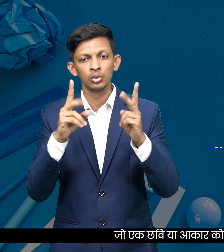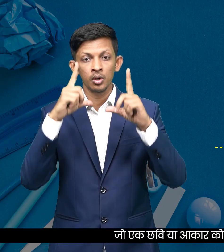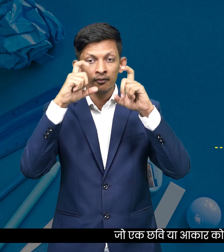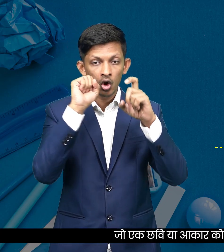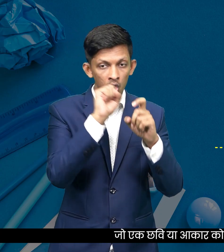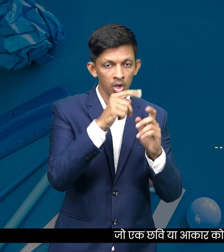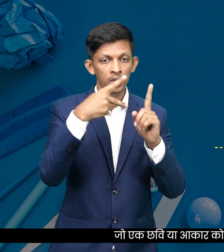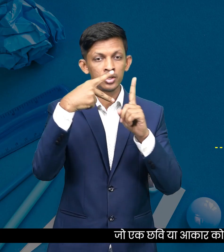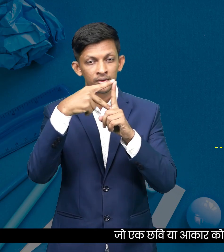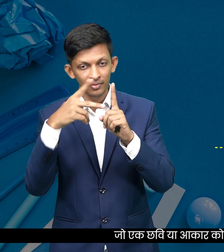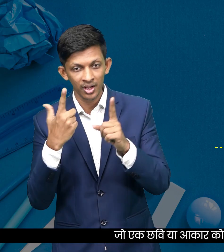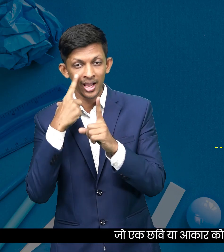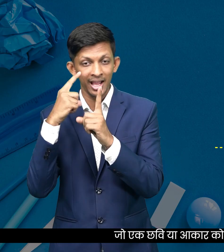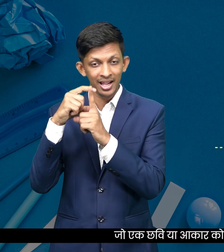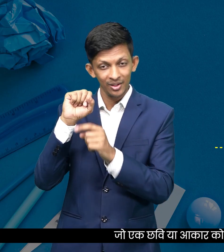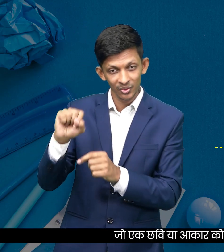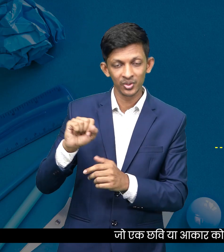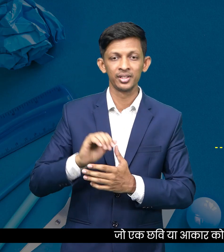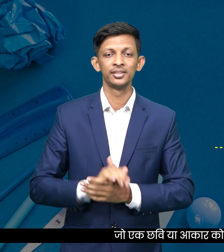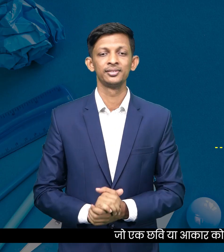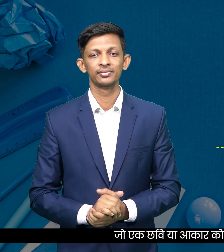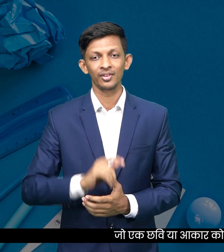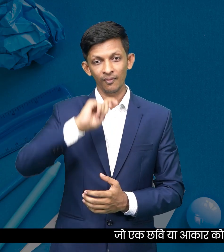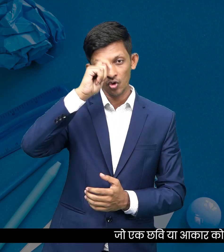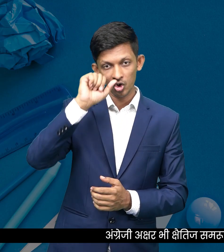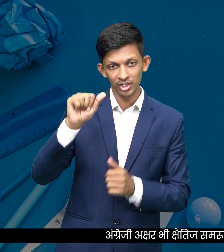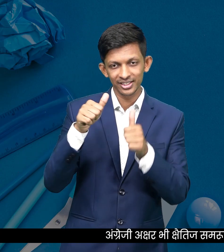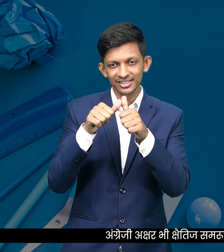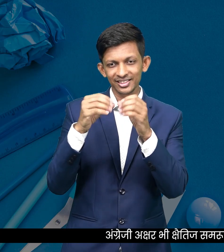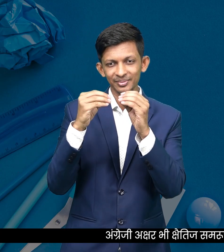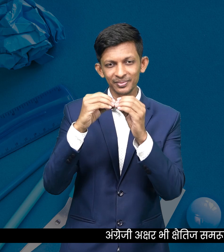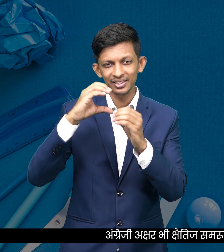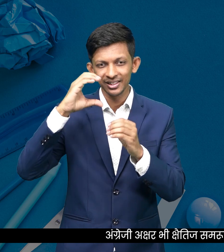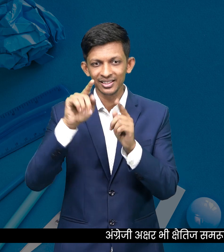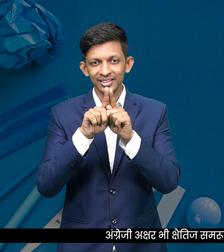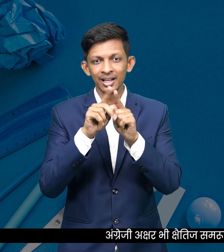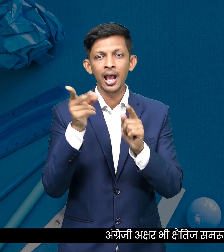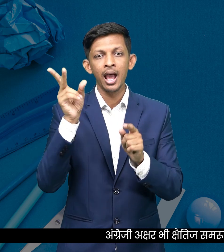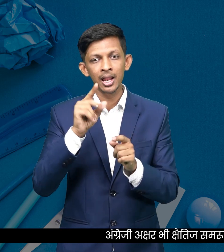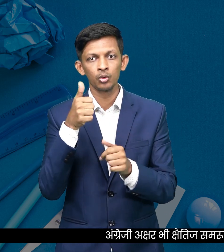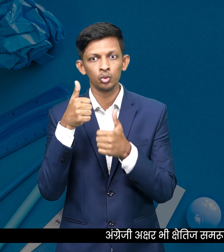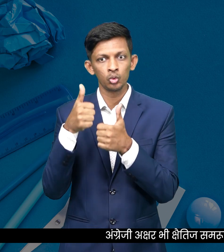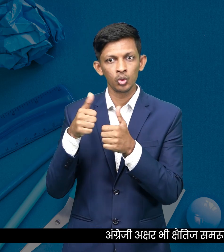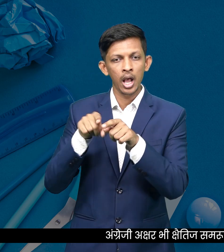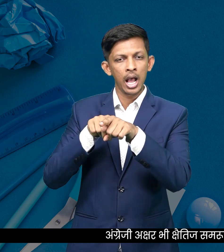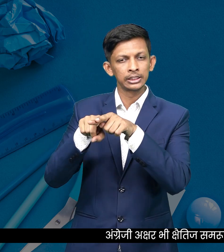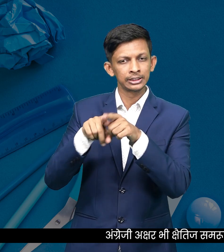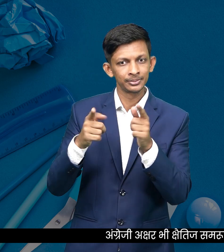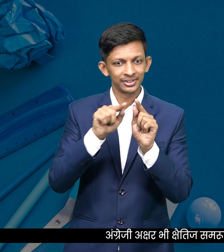या आकार को समान हिस्सों में बांट देता है। अंग्रेजी अक्षर भी क्षैतिज समान समरूपता का एक